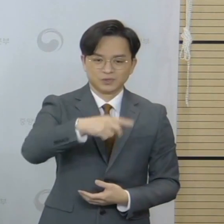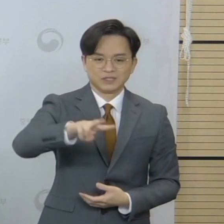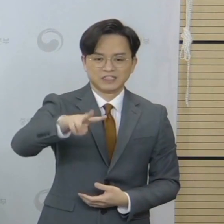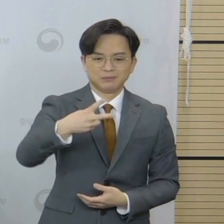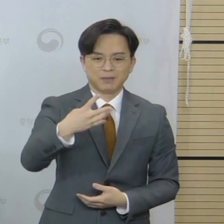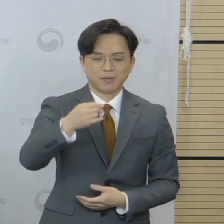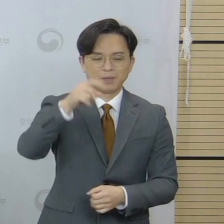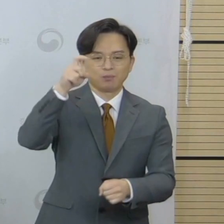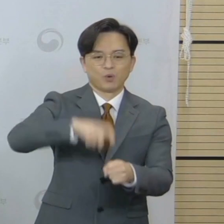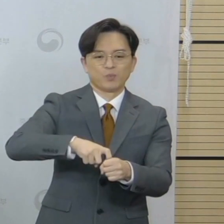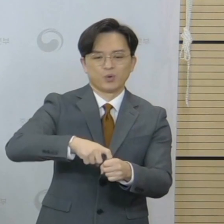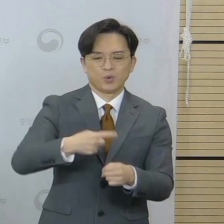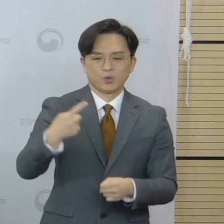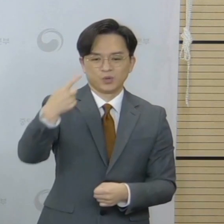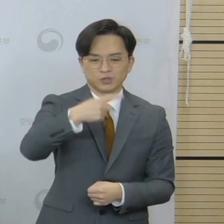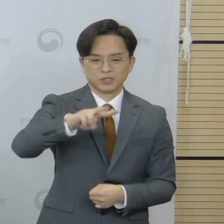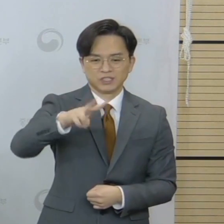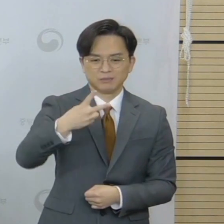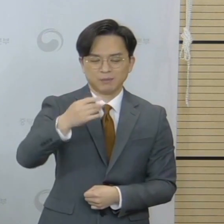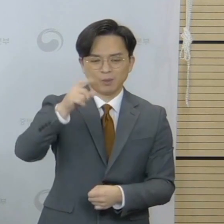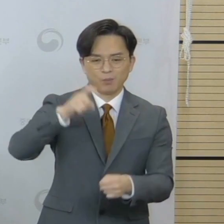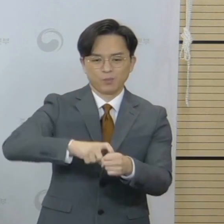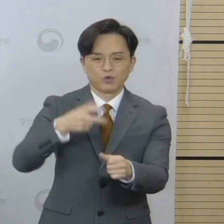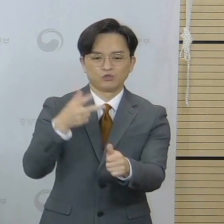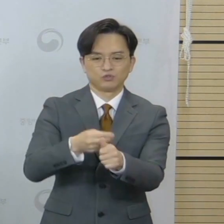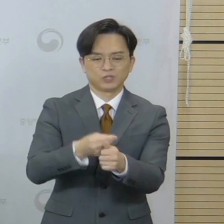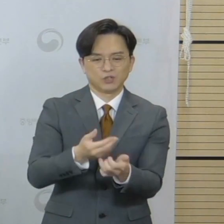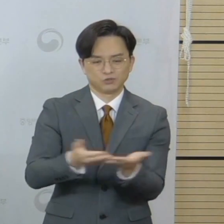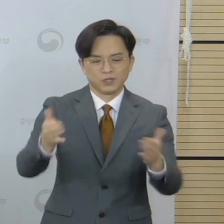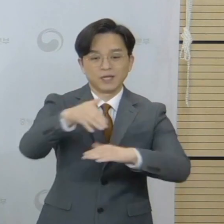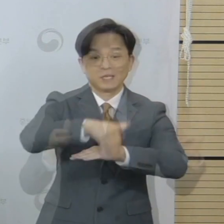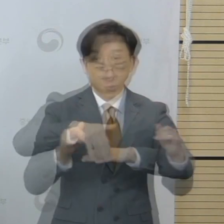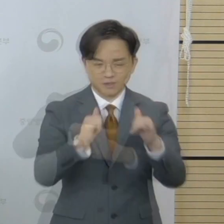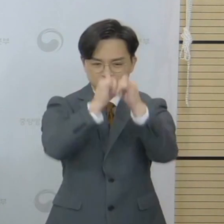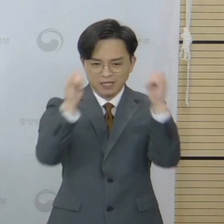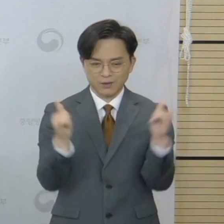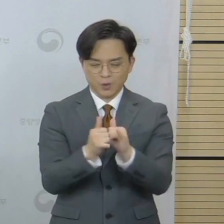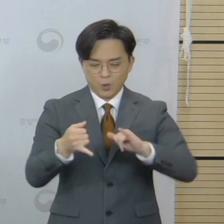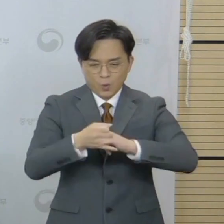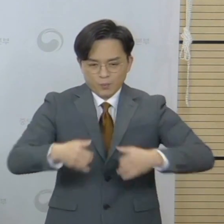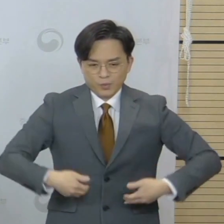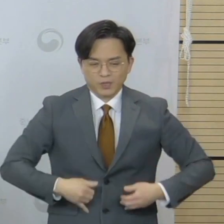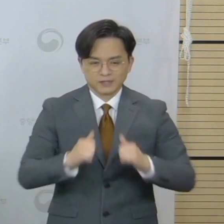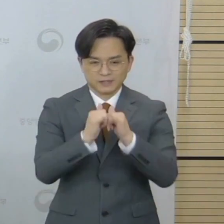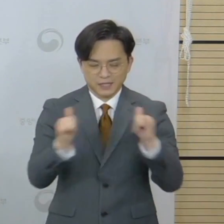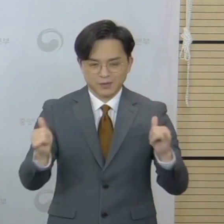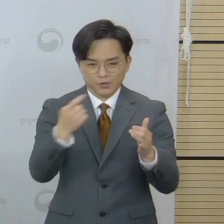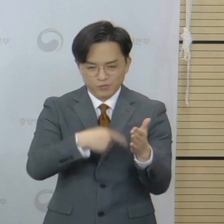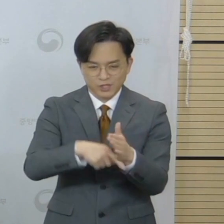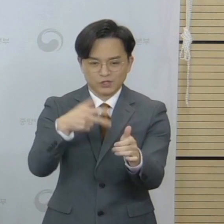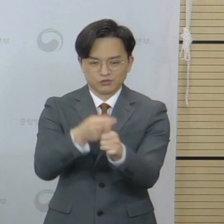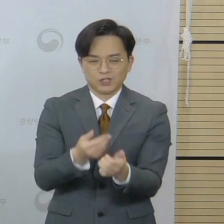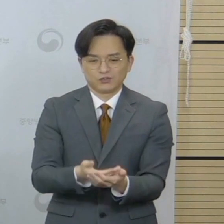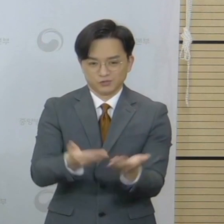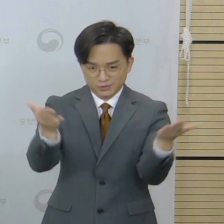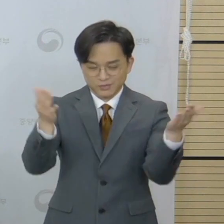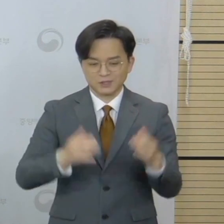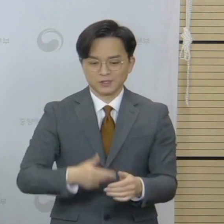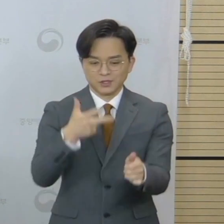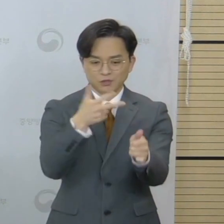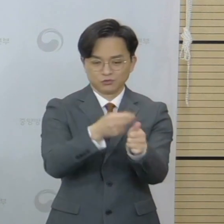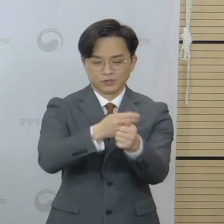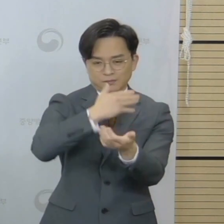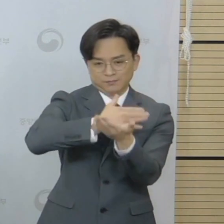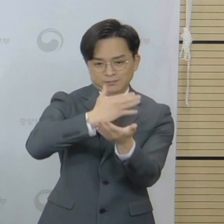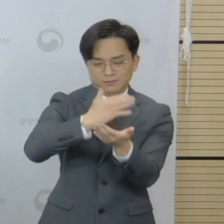2분기 시행계획을 확정하여 말씀드리겠습니다 시행 계획 은 대상 군을 총 6개 군으로 분류하여